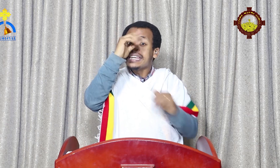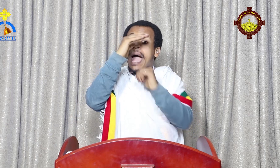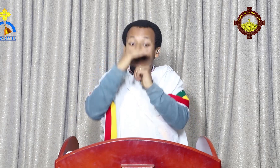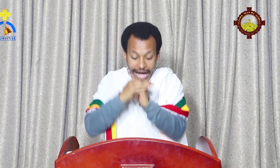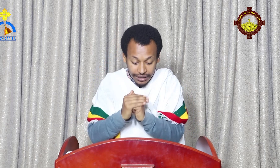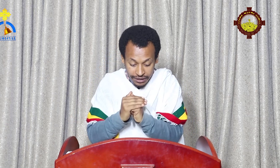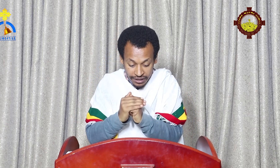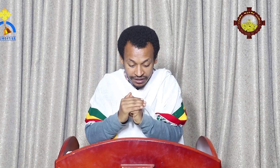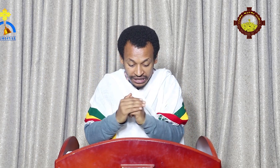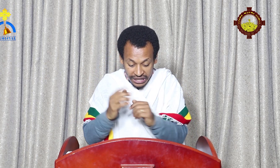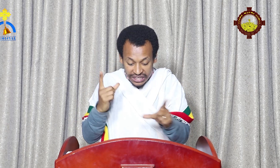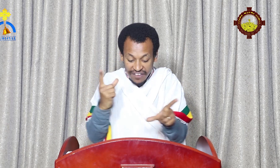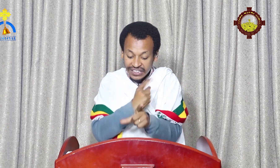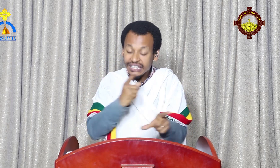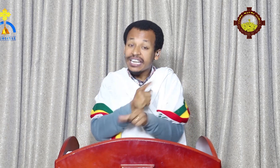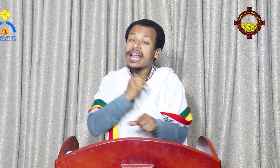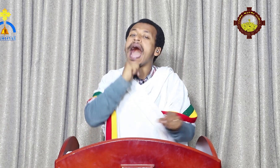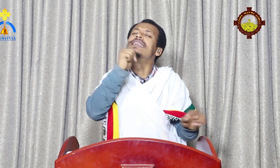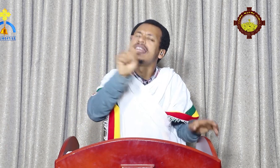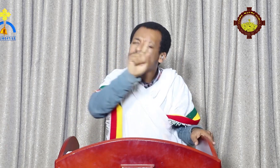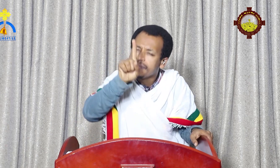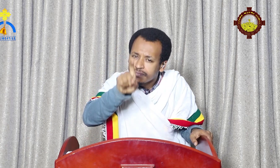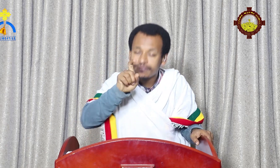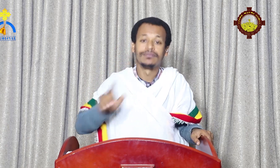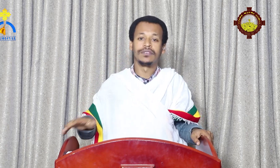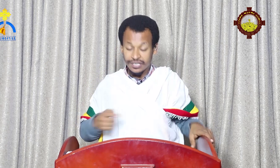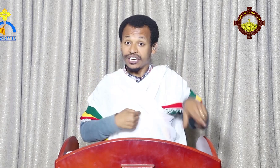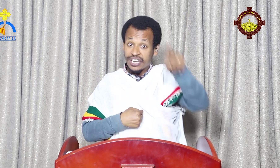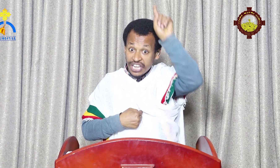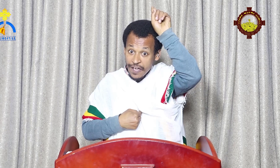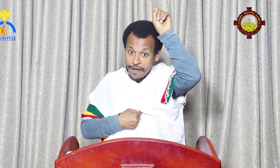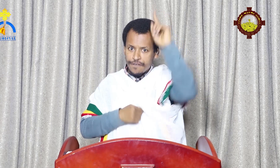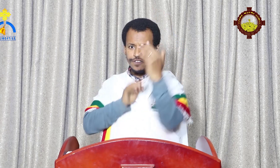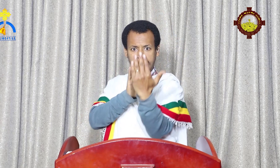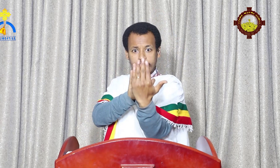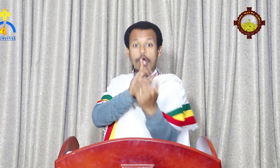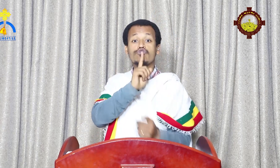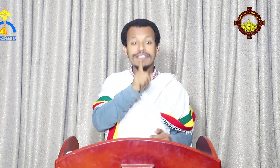አንድ አምላክ የፈጠረን አይደለንም? እኔ ፊተኛው ነኝ፣